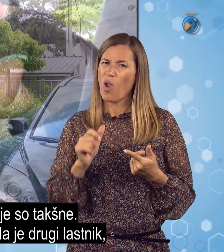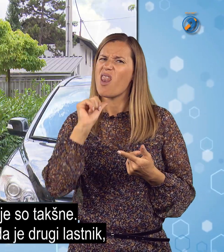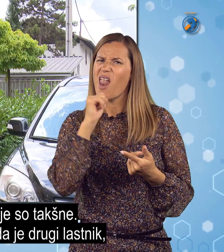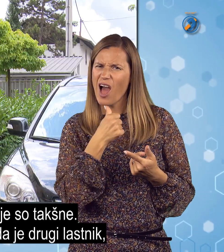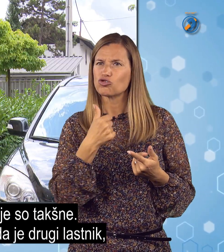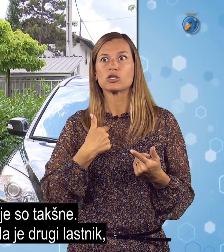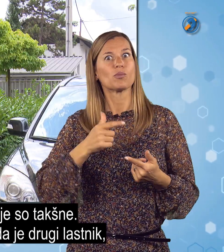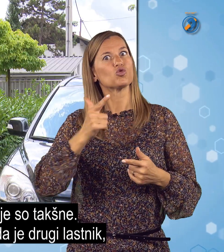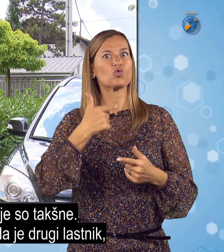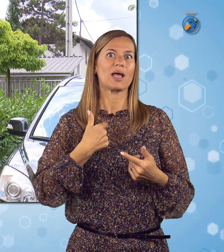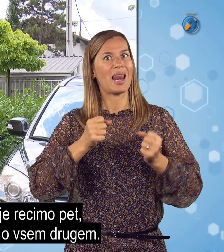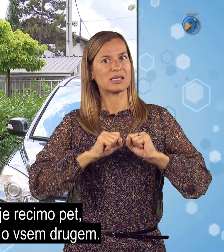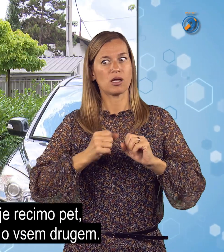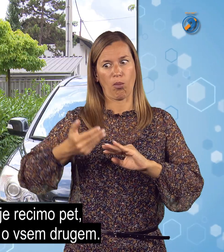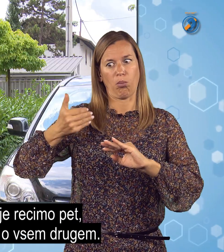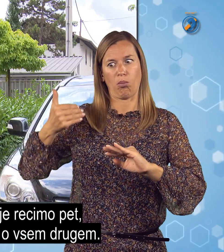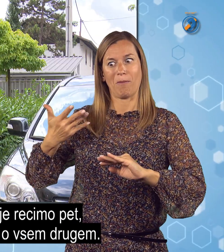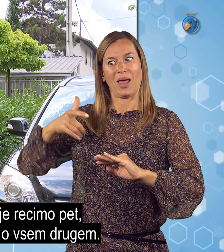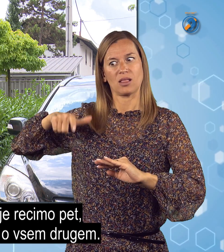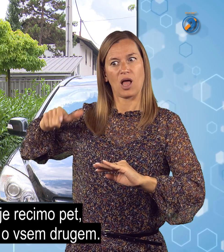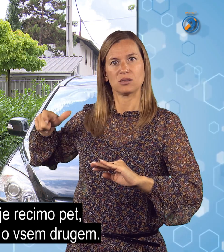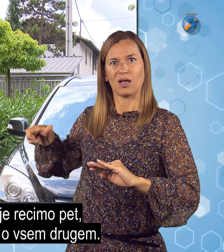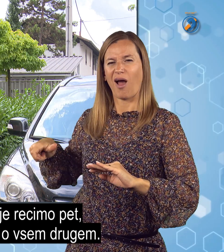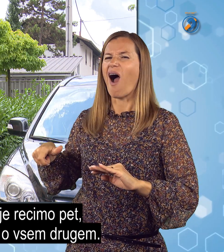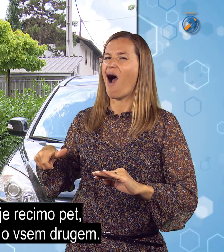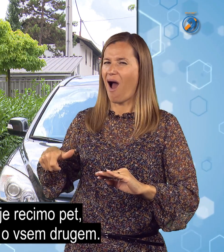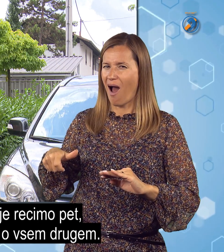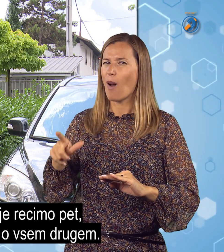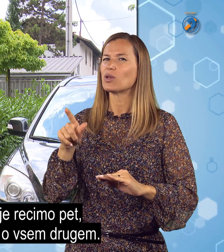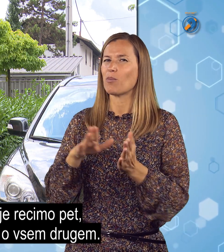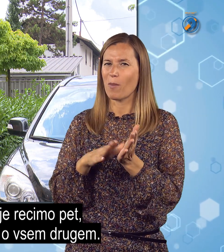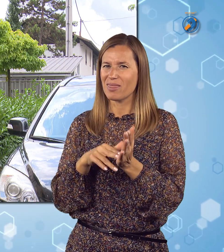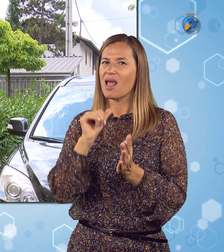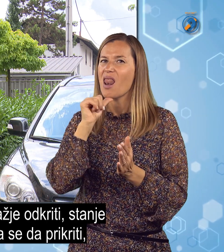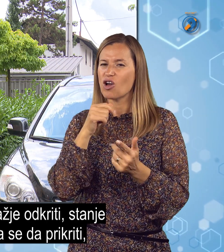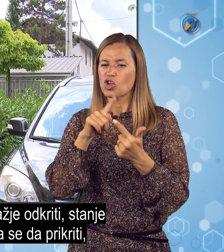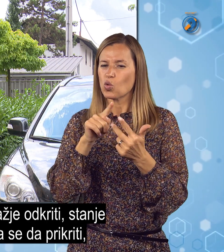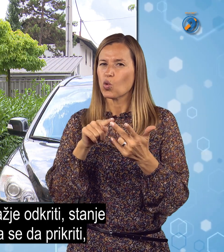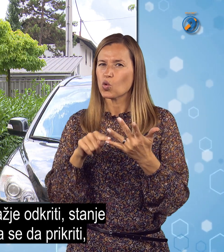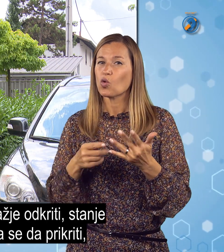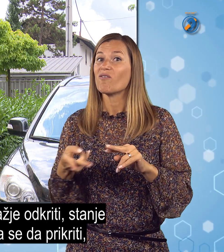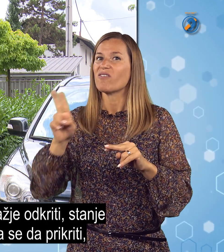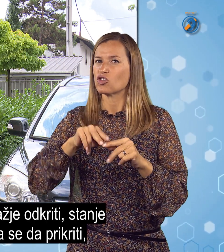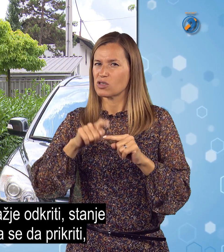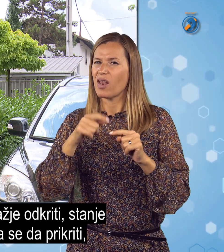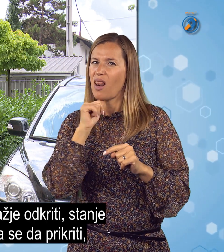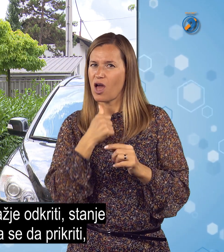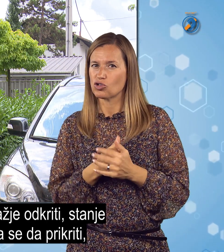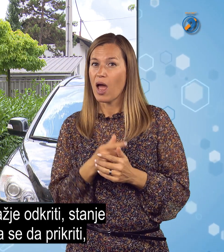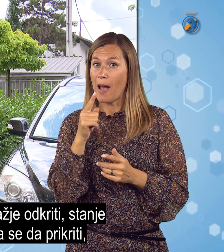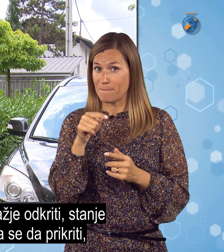recimo laže, da je drugi lastnik, lastnikov je pa 5, potem laže tudi o vsem drugem. S tem, da tukaj je bilo lahko lažje